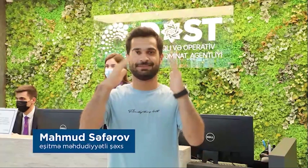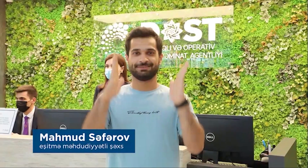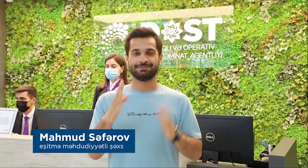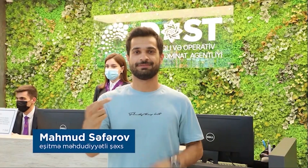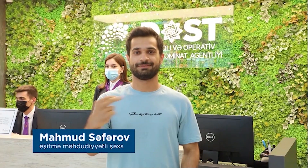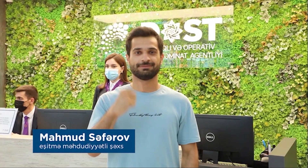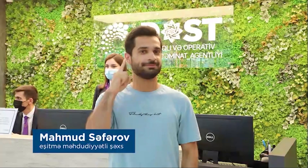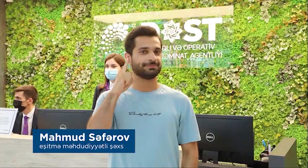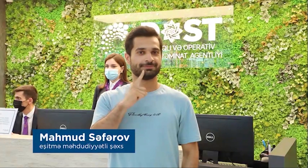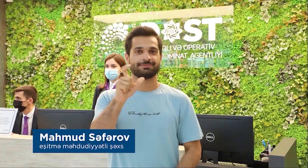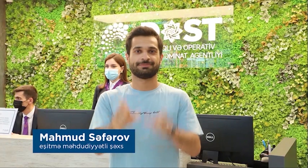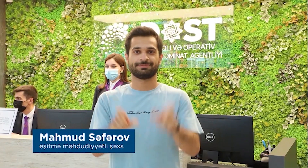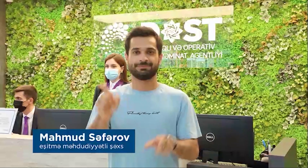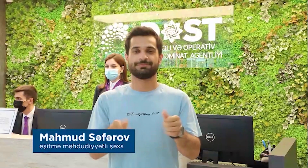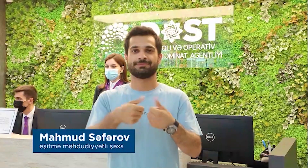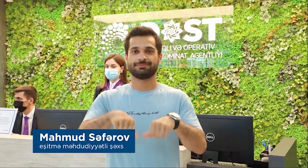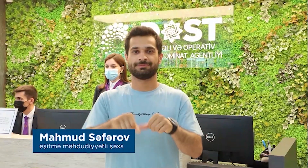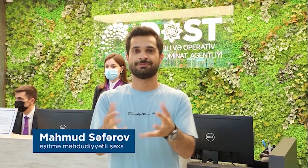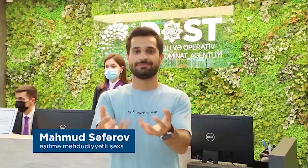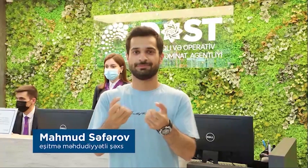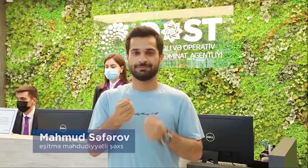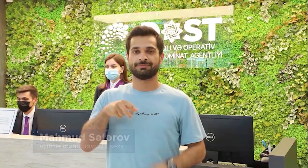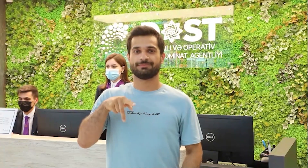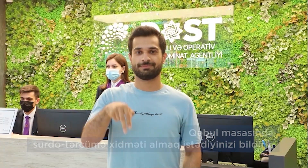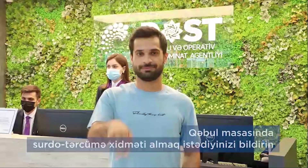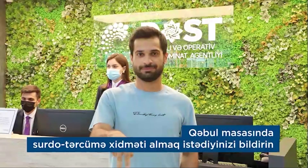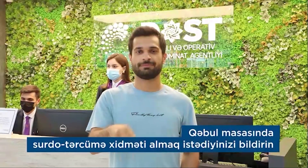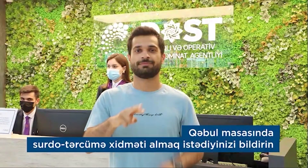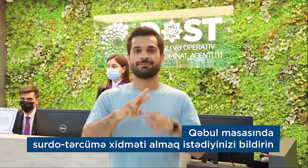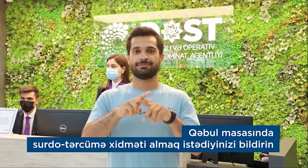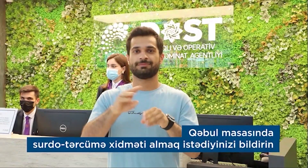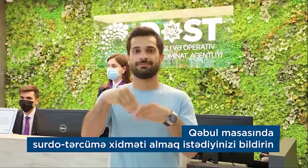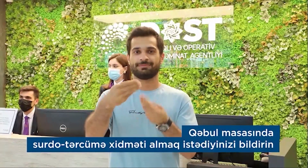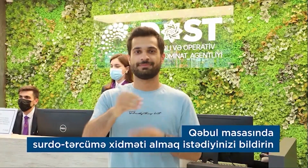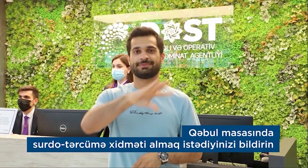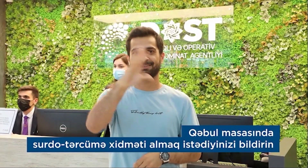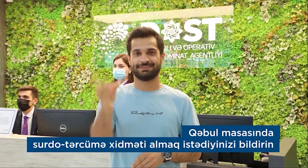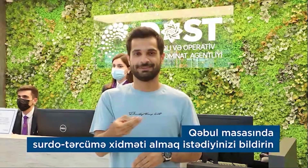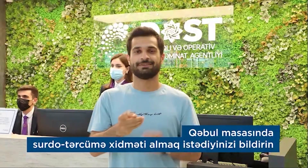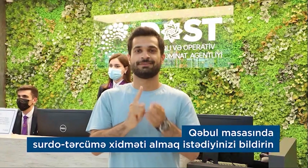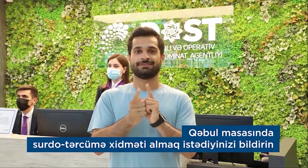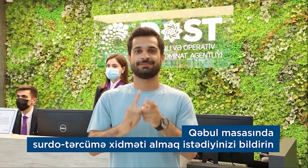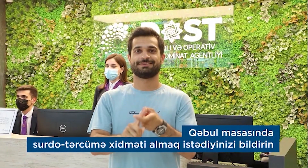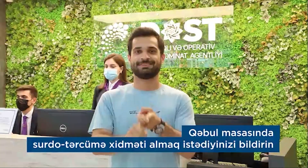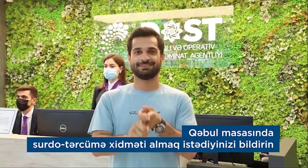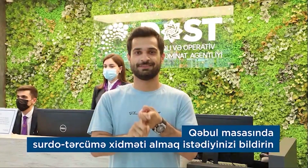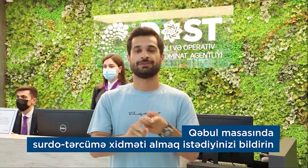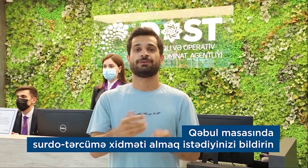Dost mərkəzinə gələn eşitmə məhdudiyyətli şəxs qəbul masasına yaxınlaşıb şəxsiyyət vəsiqəsini təqdim edir və surdo tərcümə vasitəsilə xidmət